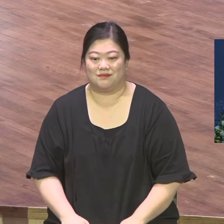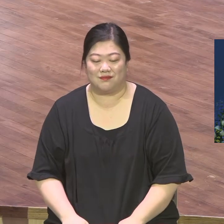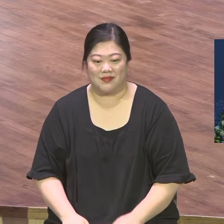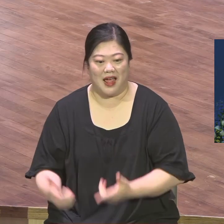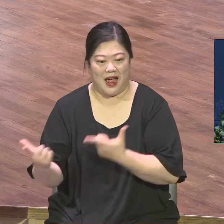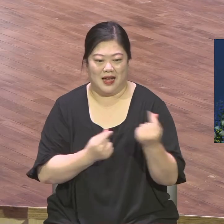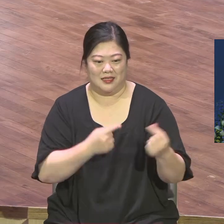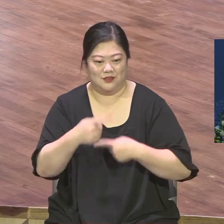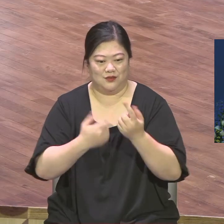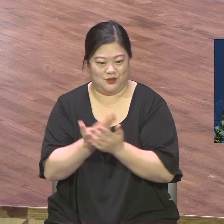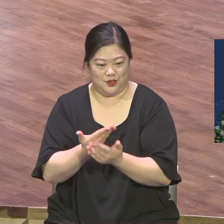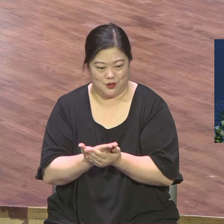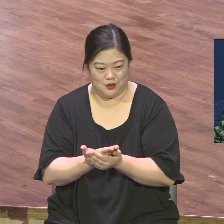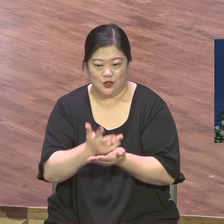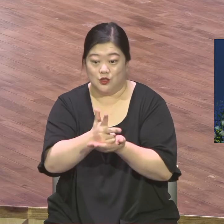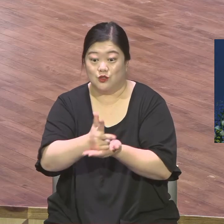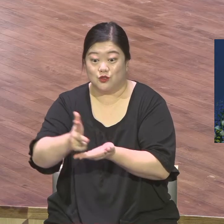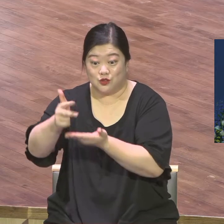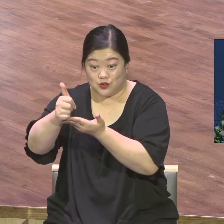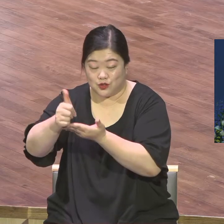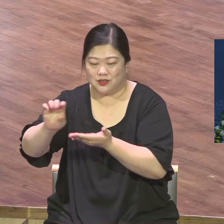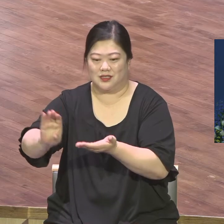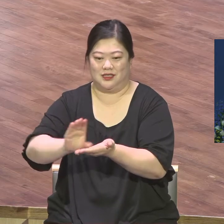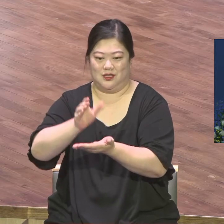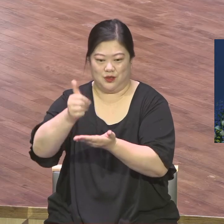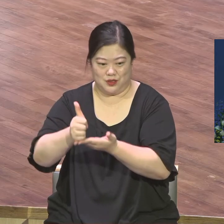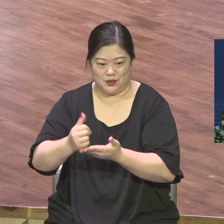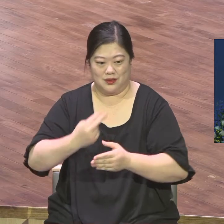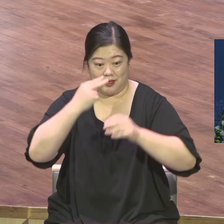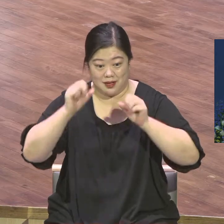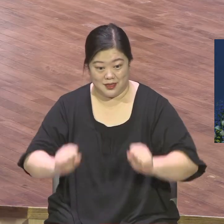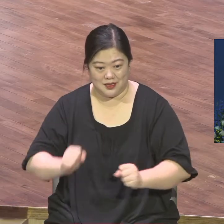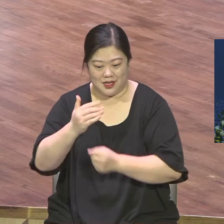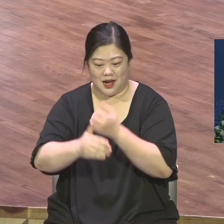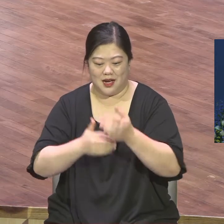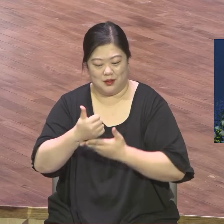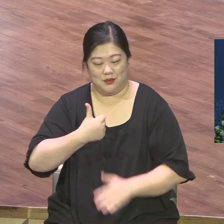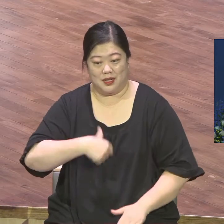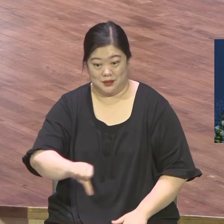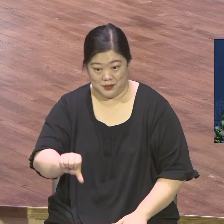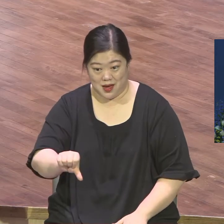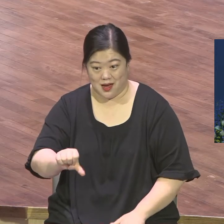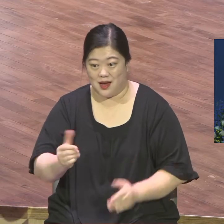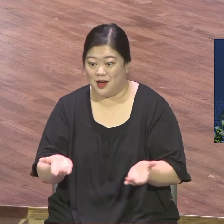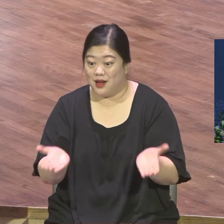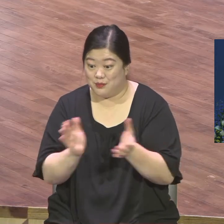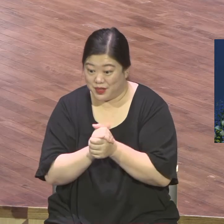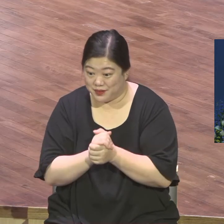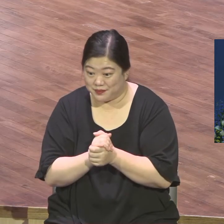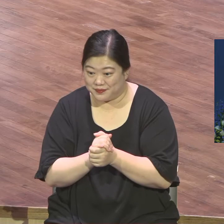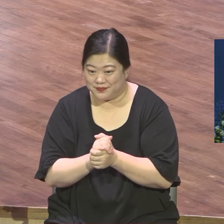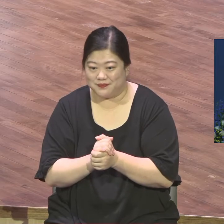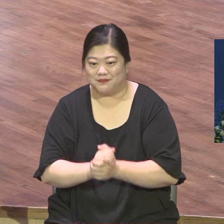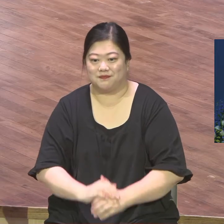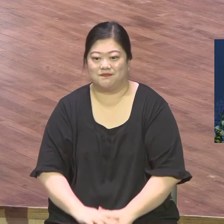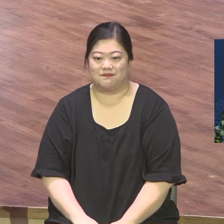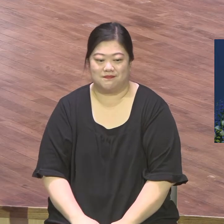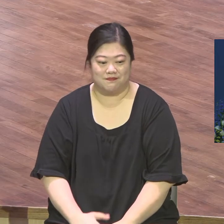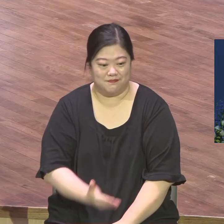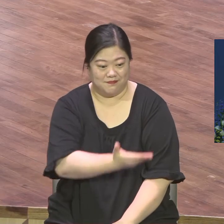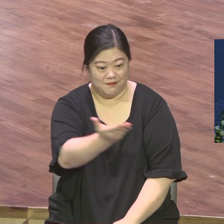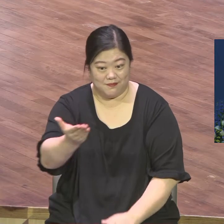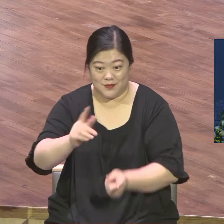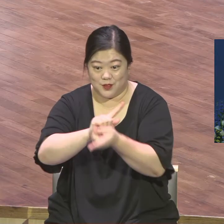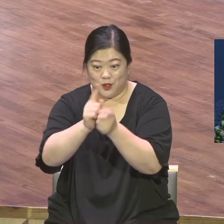신앙 고백합니다. 주는 그리스도시요 살아계신 하나님의 아들이십니다. 아멘. 우리